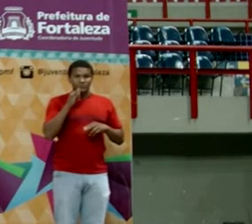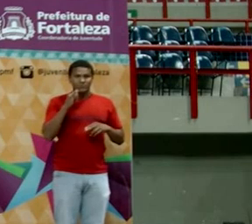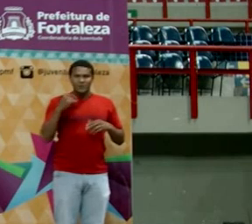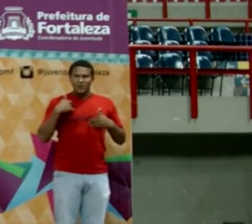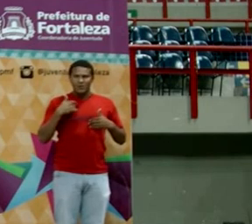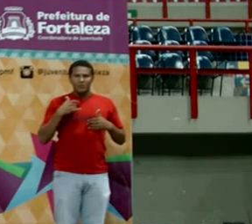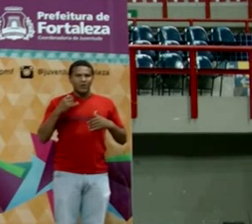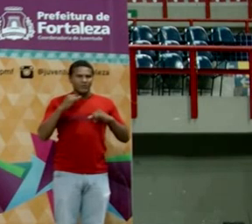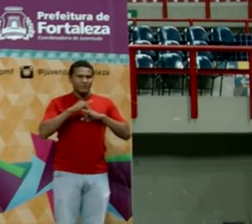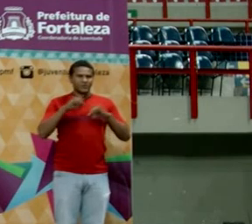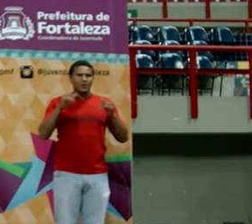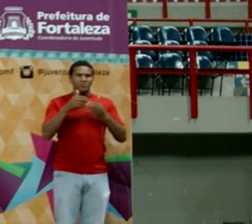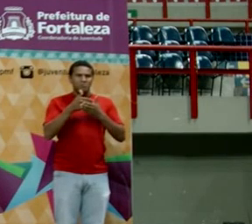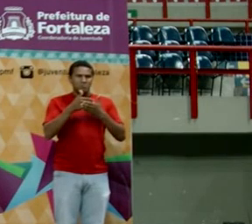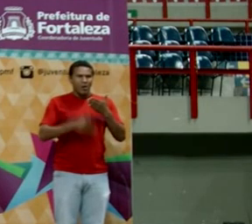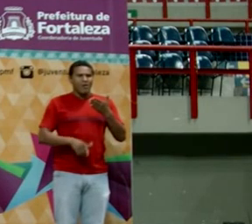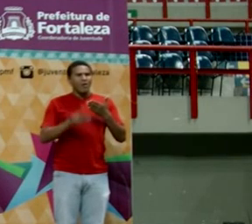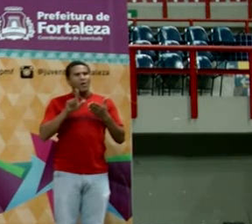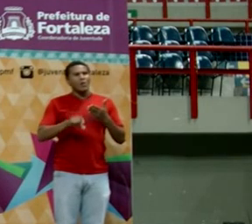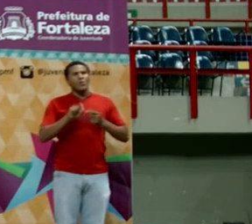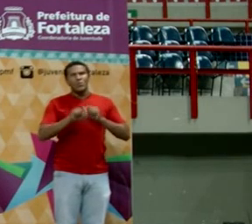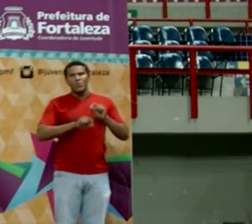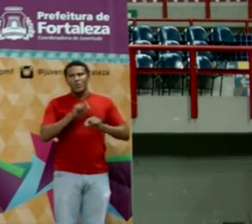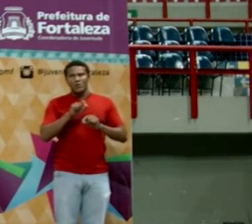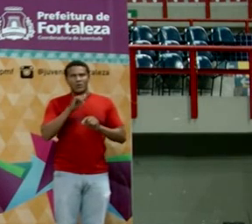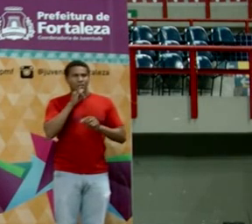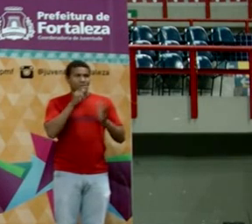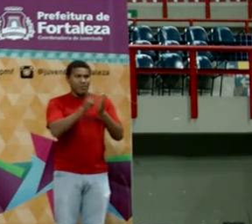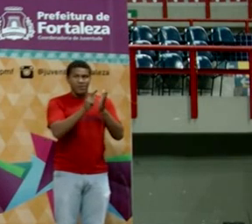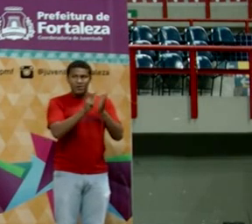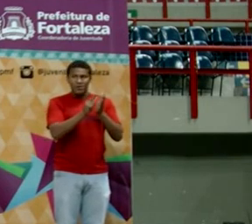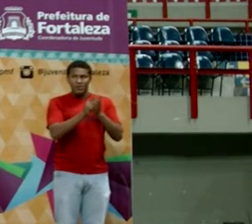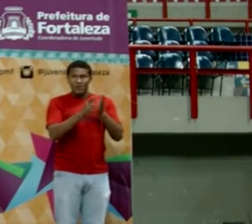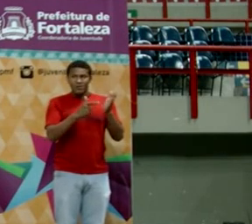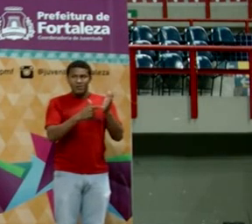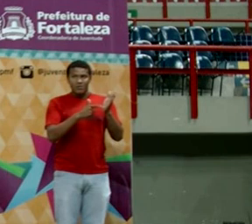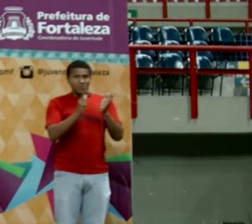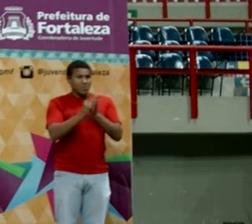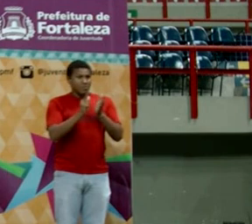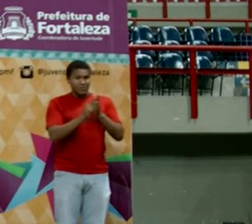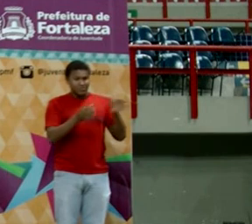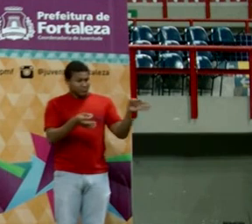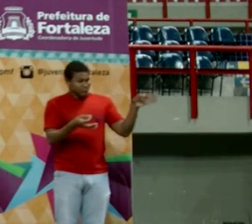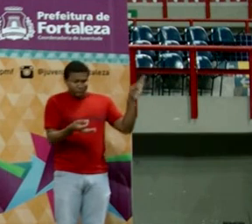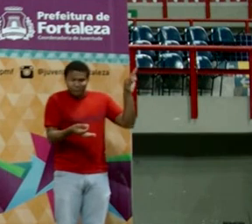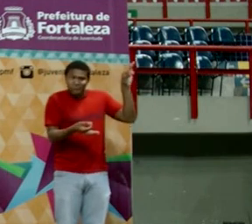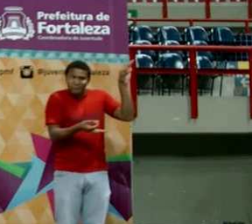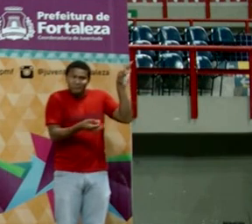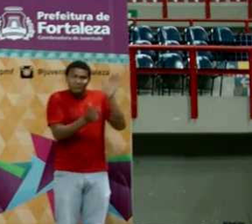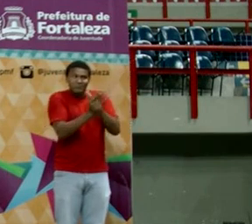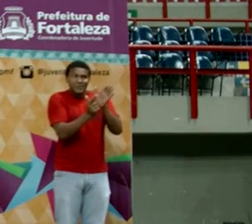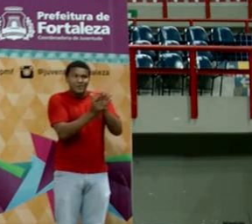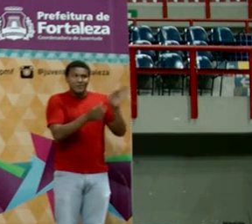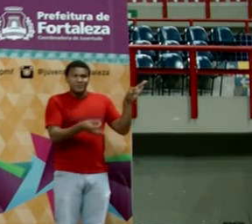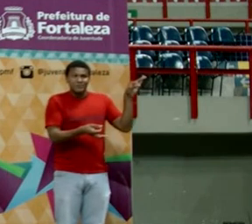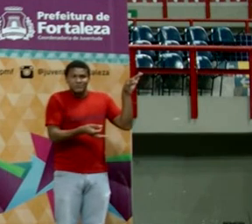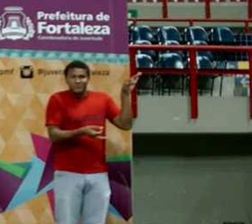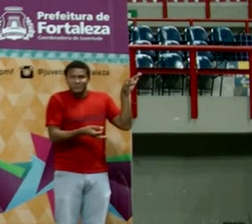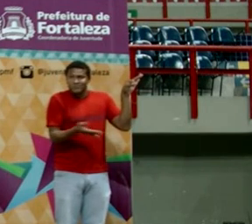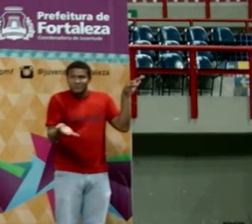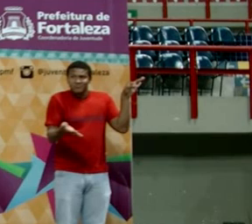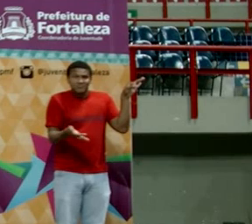que o maior recado para essa prova é que ela é papel. No final das contas, é só papel, cara. Tá